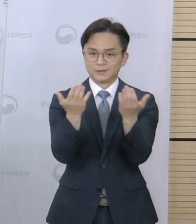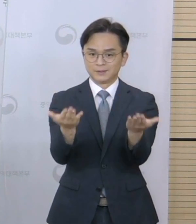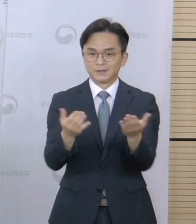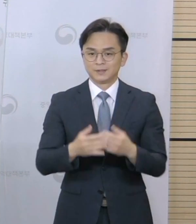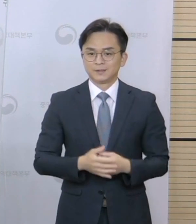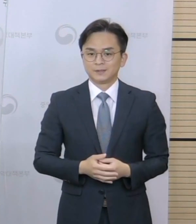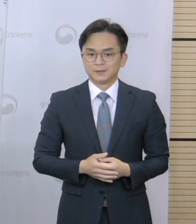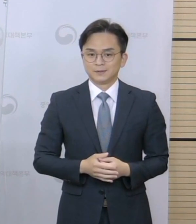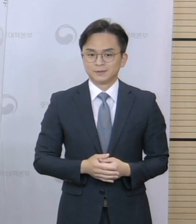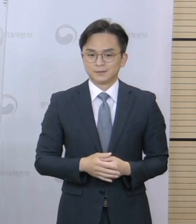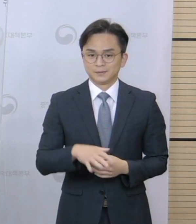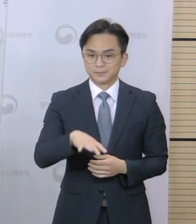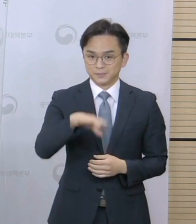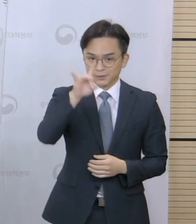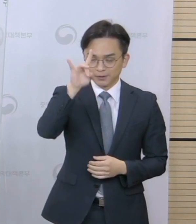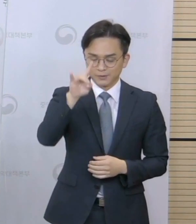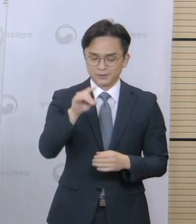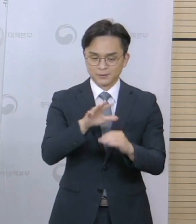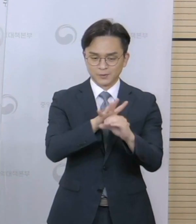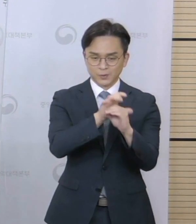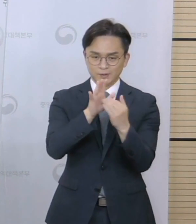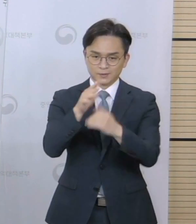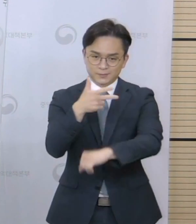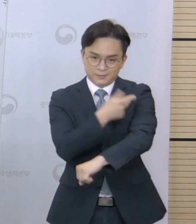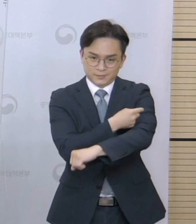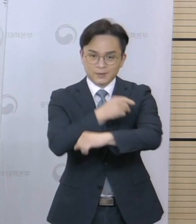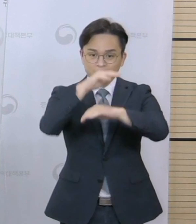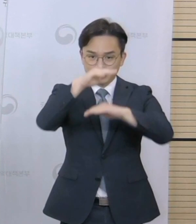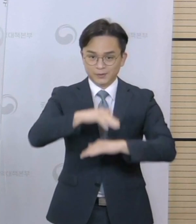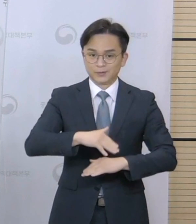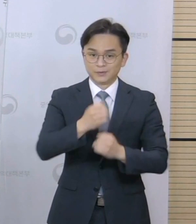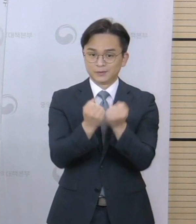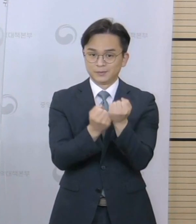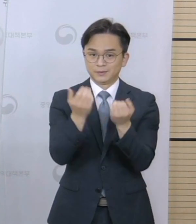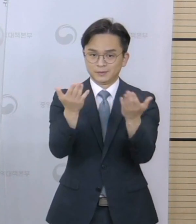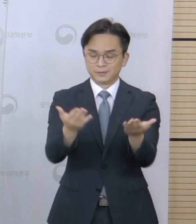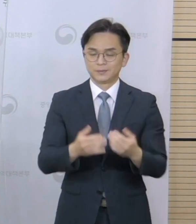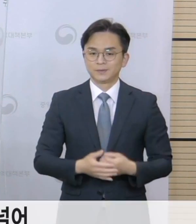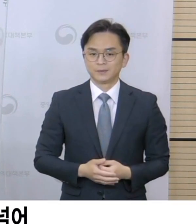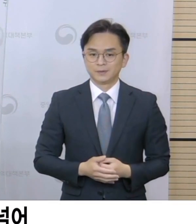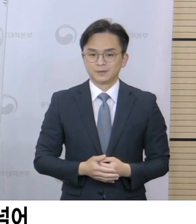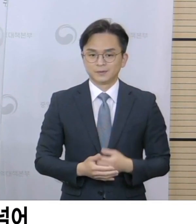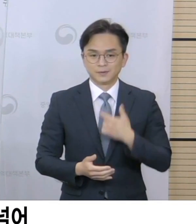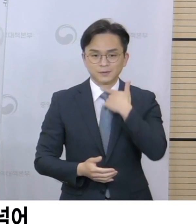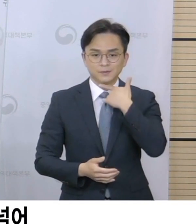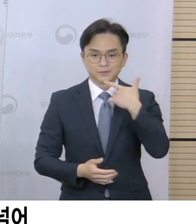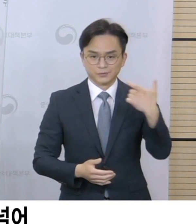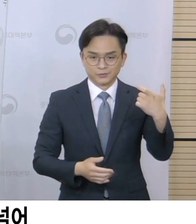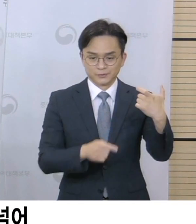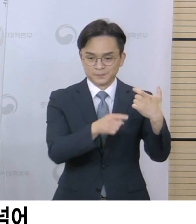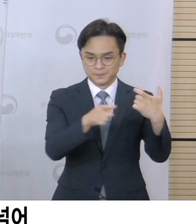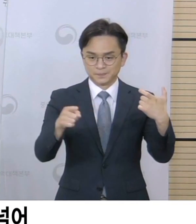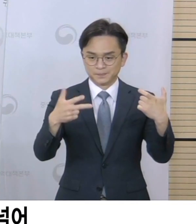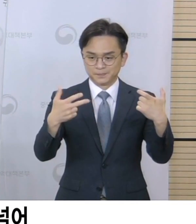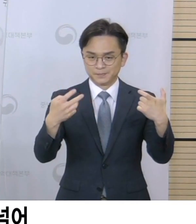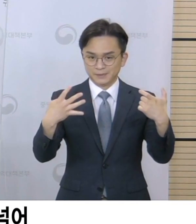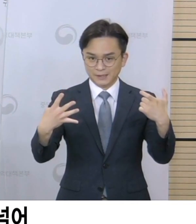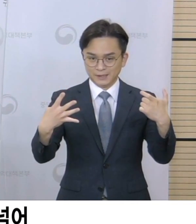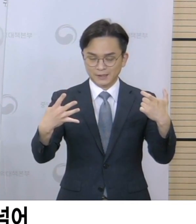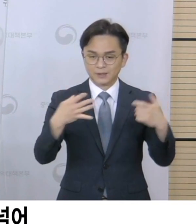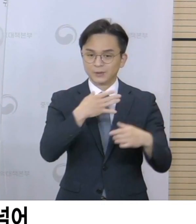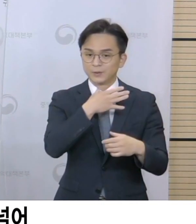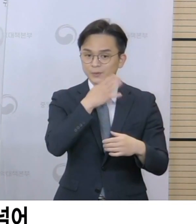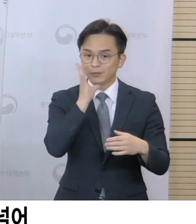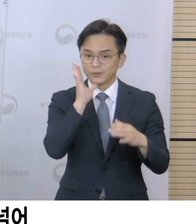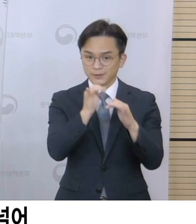예방접종 관련 주요 상황 설명 드리겠습니다 오늘 60세에서 74세 까지 어르신들의